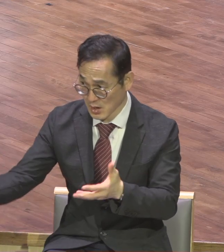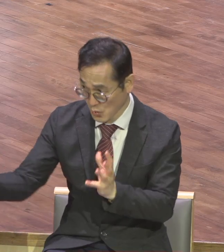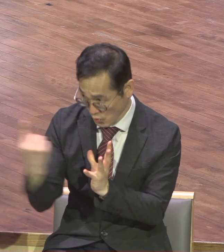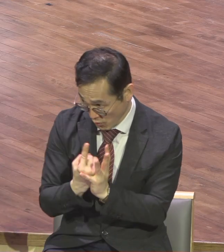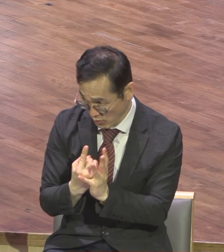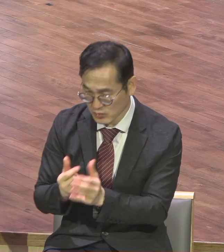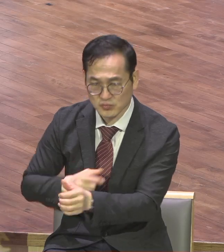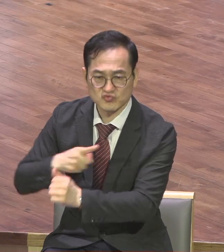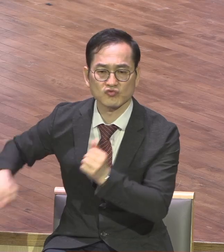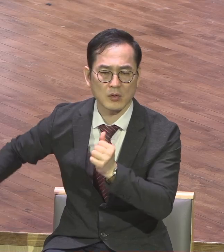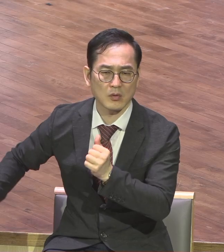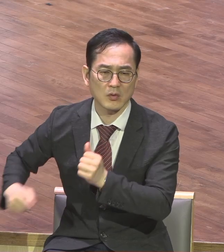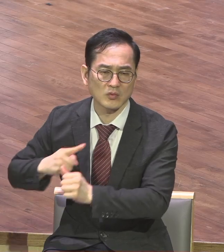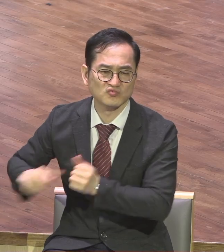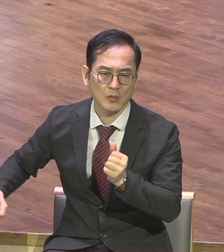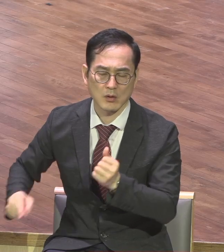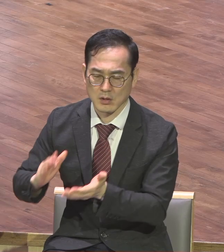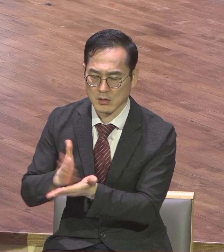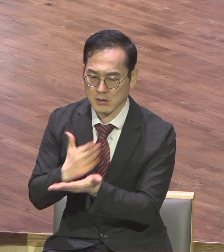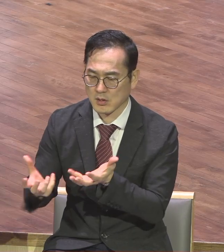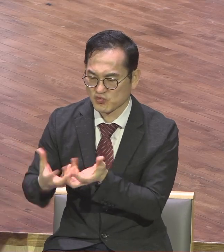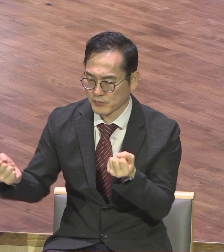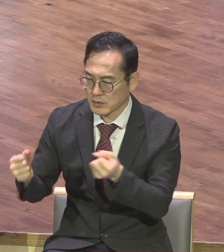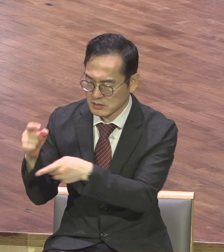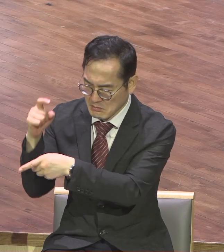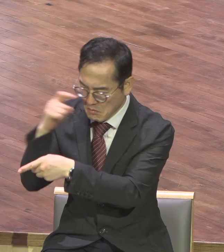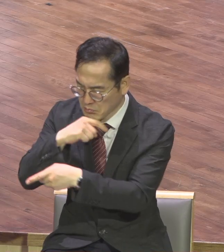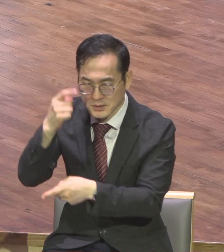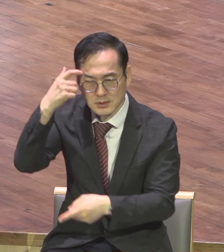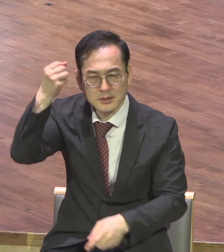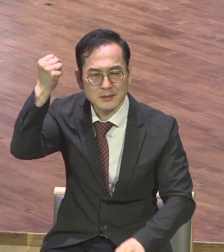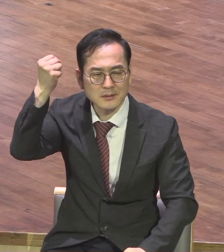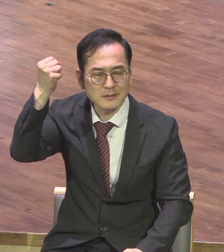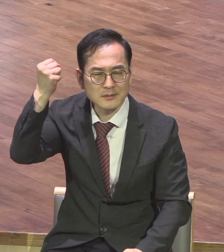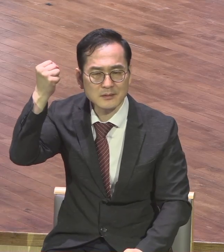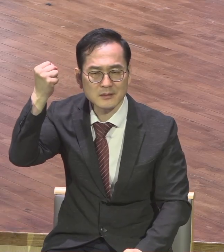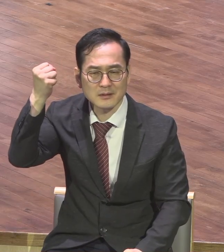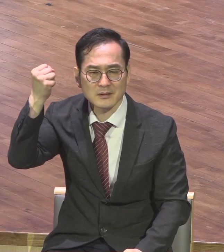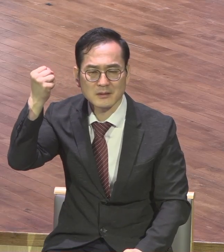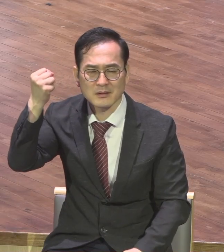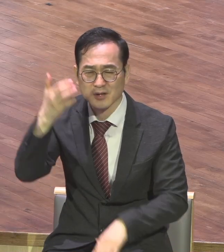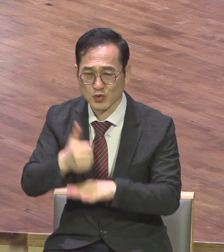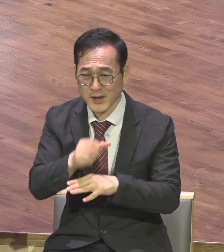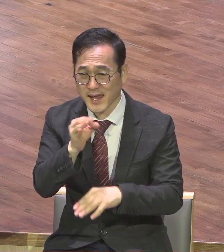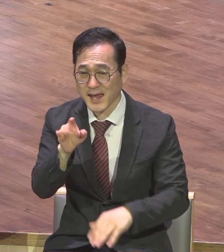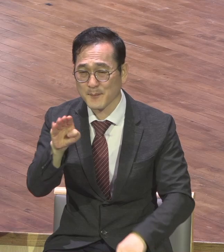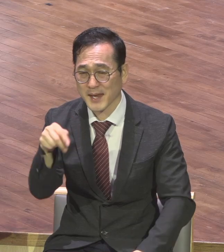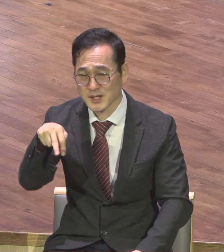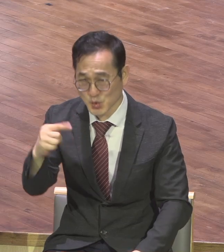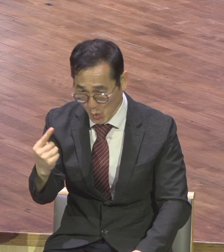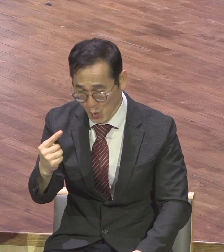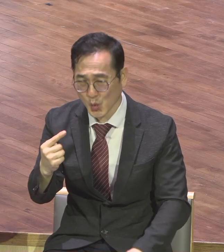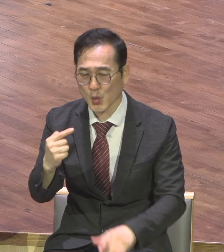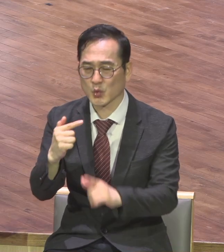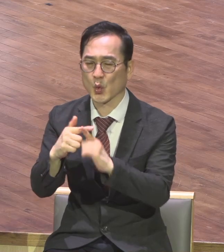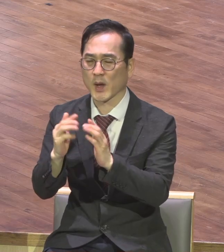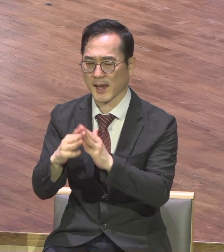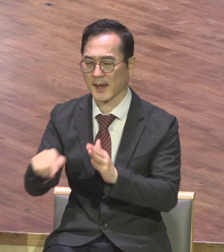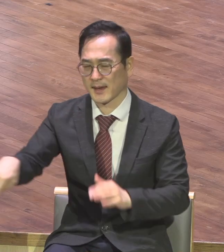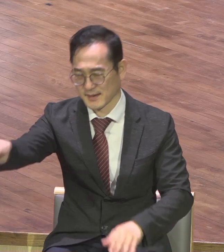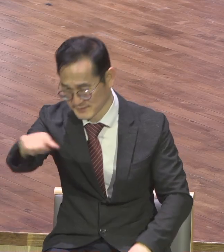구분했어요. 자, 이런 배경 속에 보면 에베소 교회 성도들의 혈통으로는